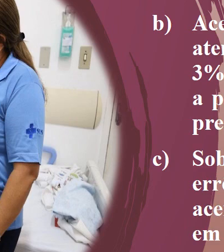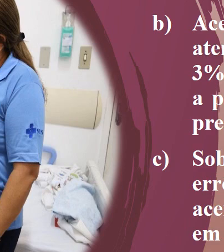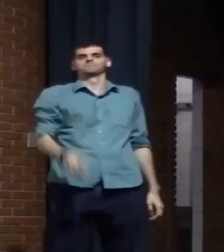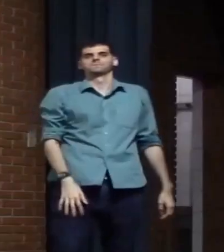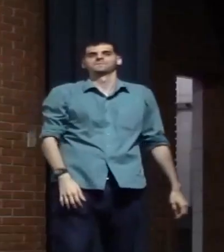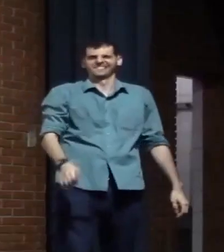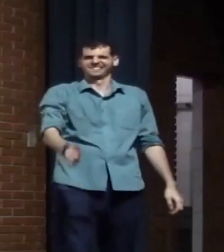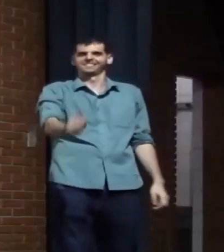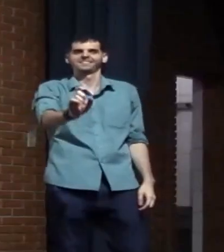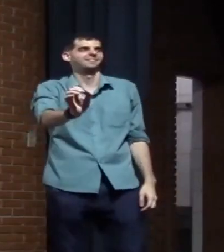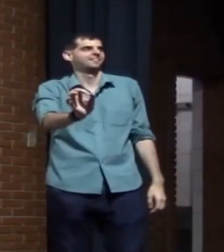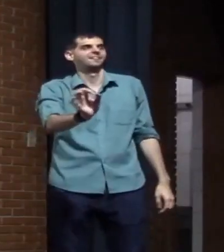Próximo slide.